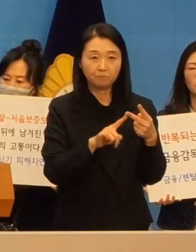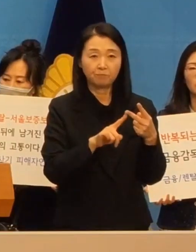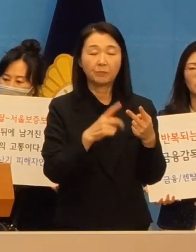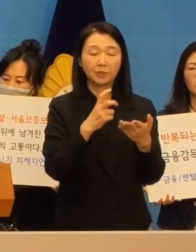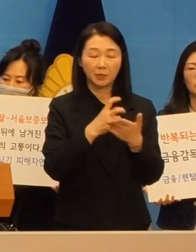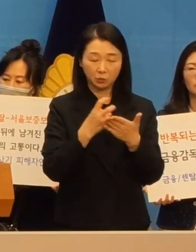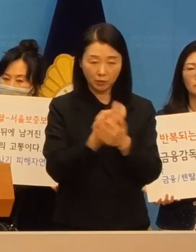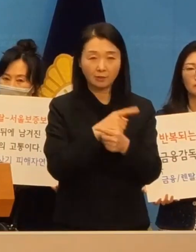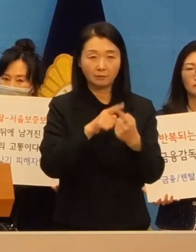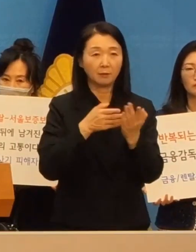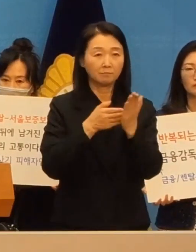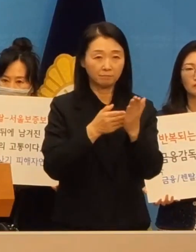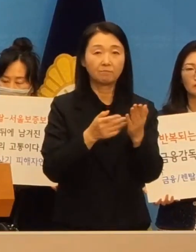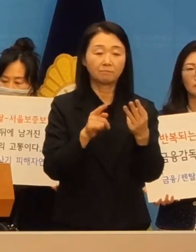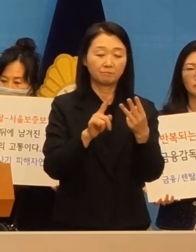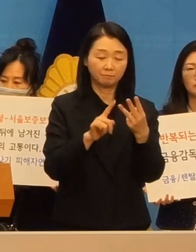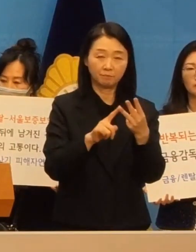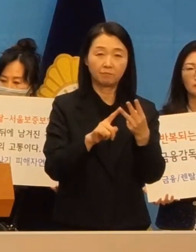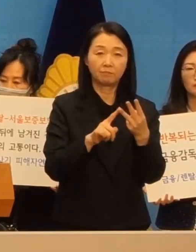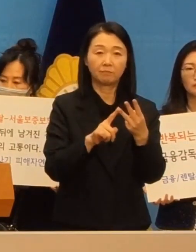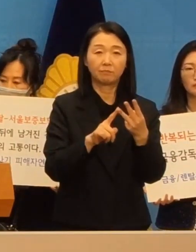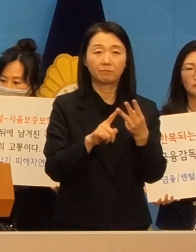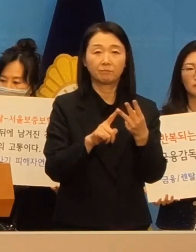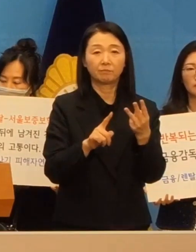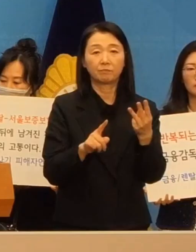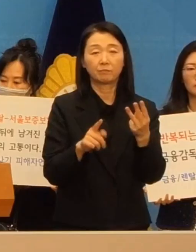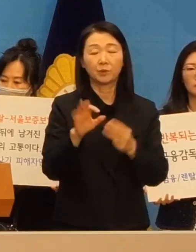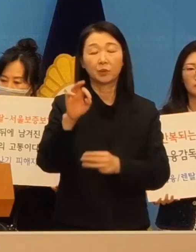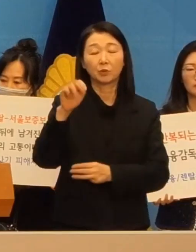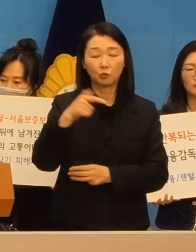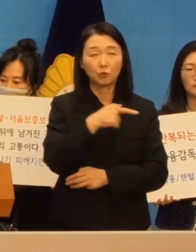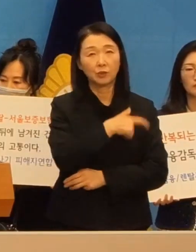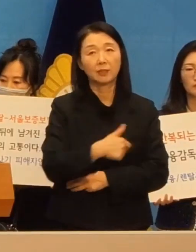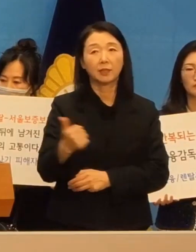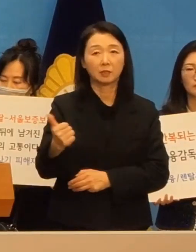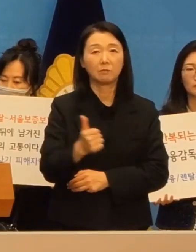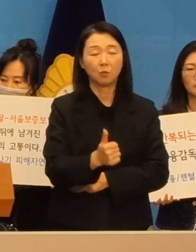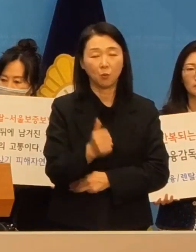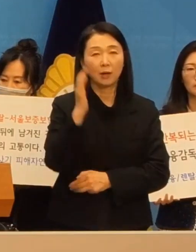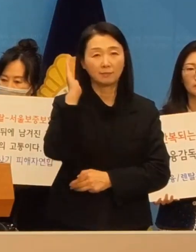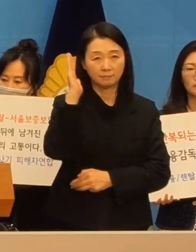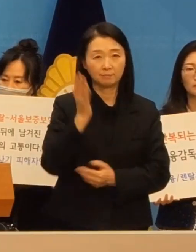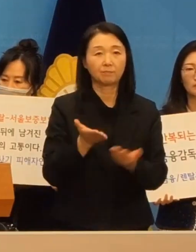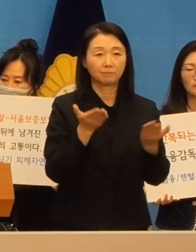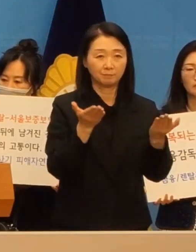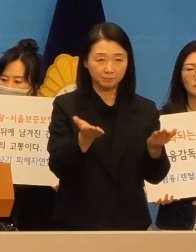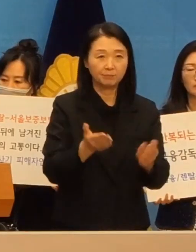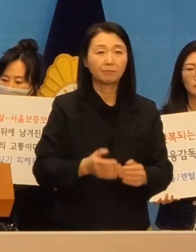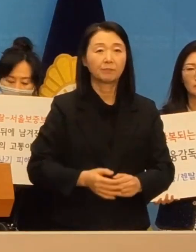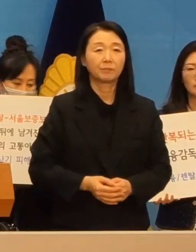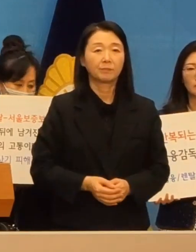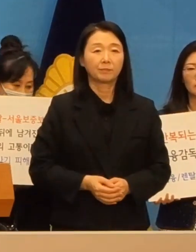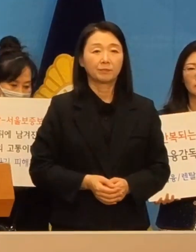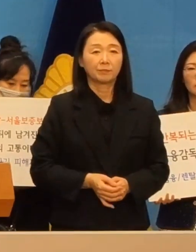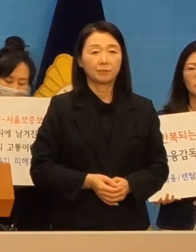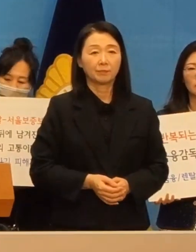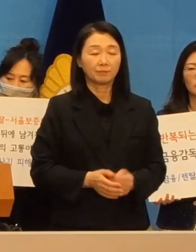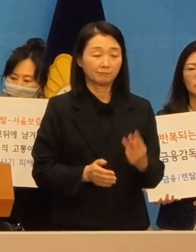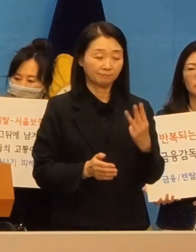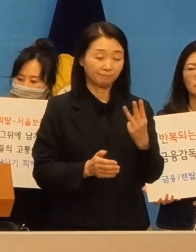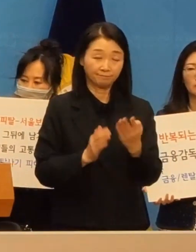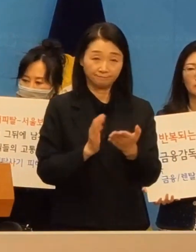개선에 대한 촉구를 하고 마지막으로 주빌리은행의 윤순덕 이사님께서 기자회견문을 낭독하는 순서로 쭉 이어서